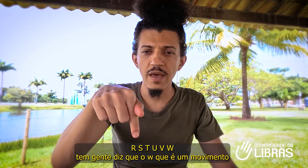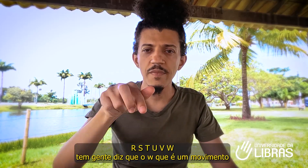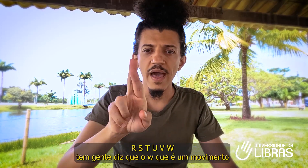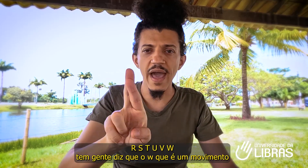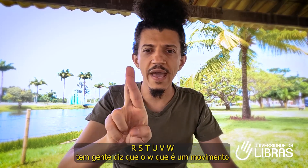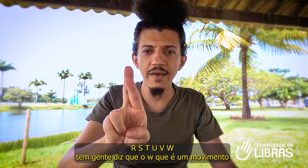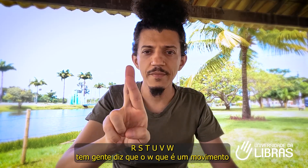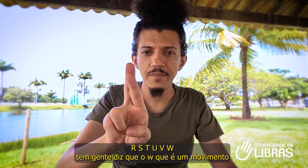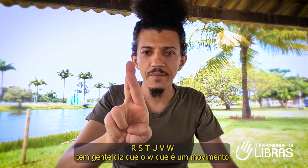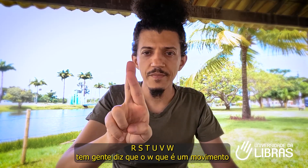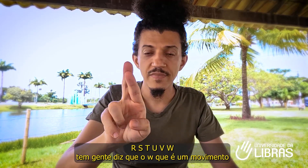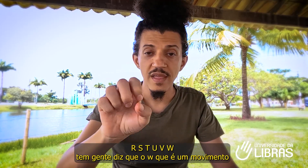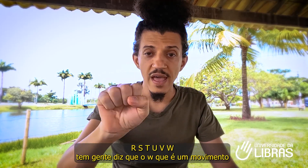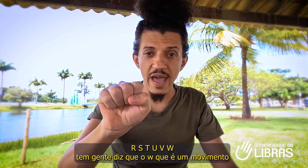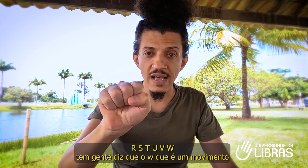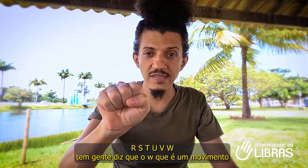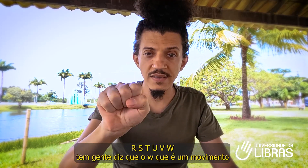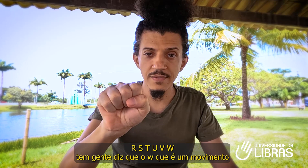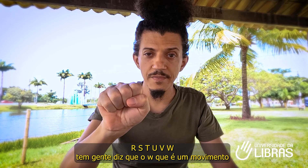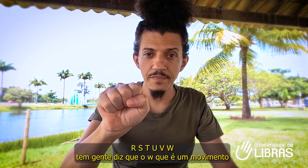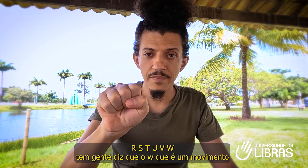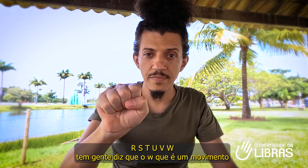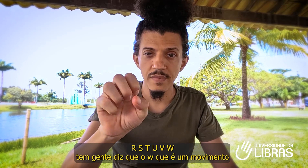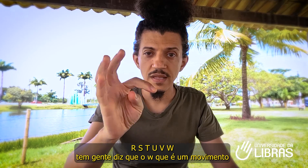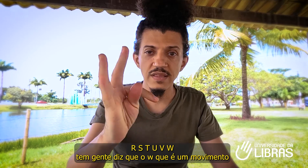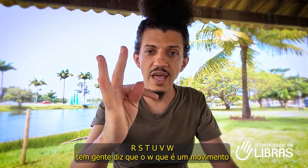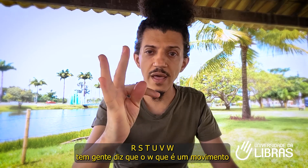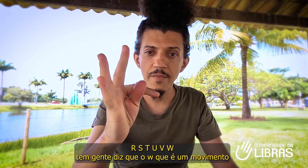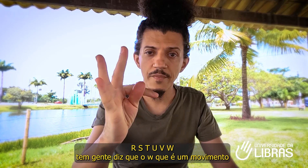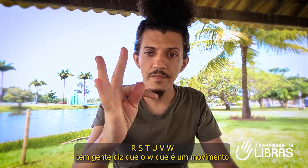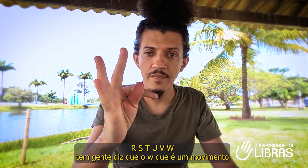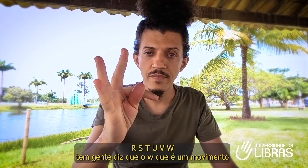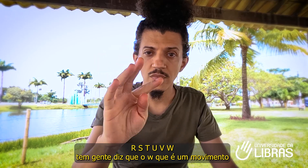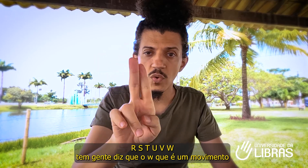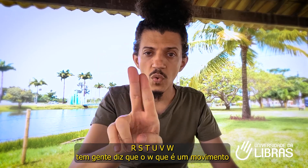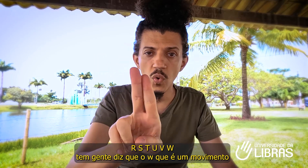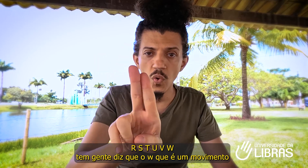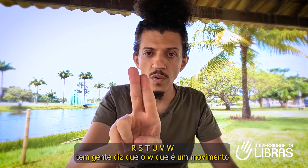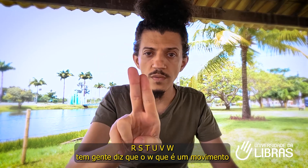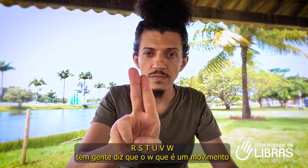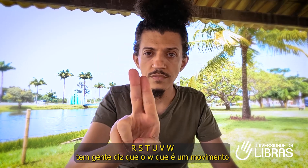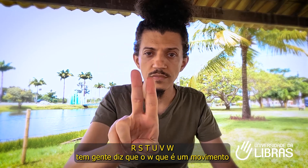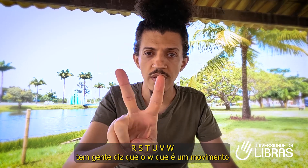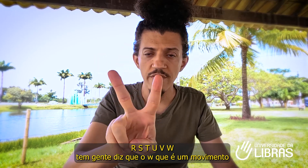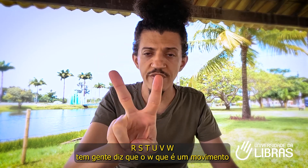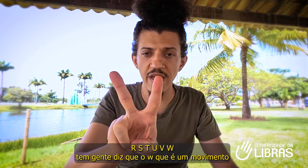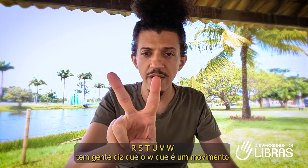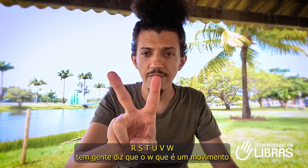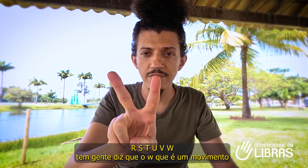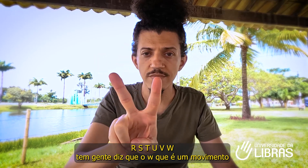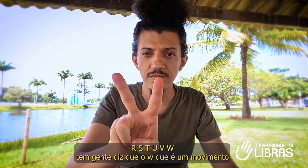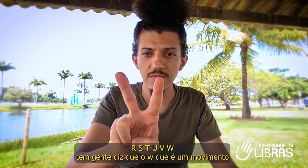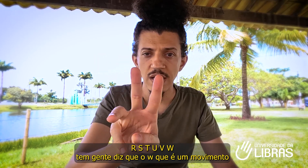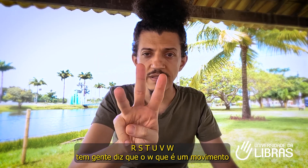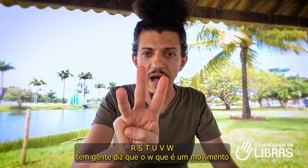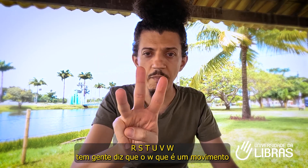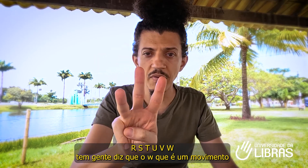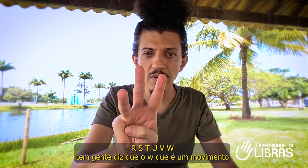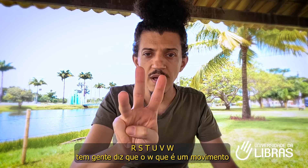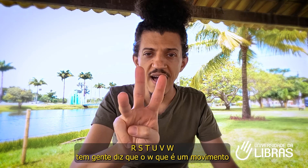Q, R, S, T, U, V, W.